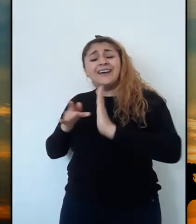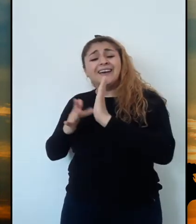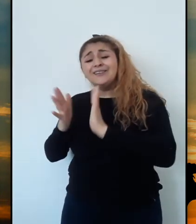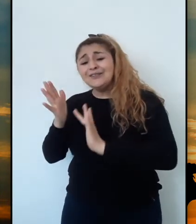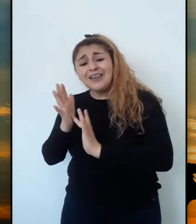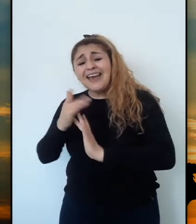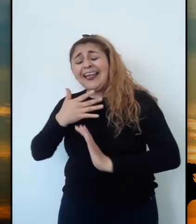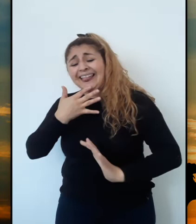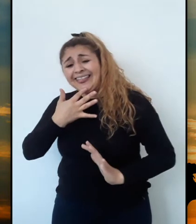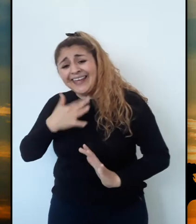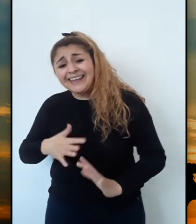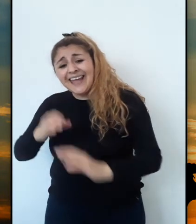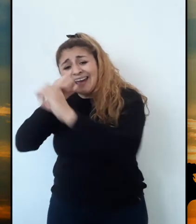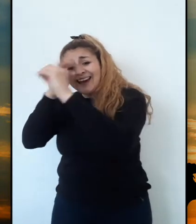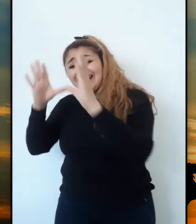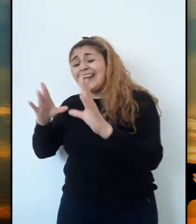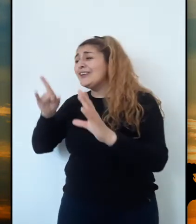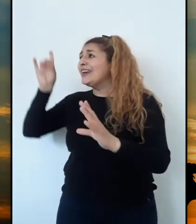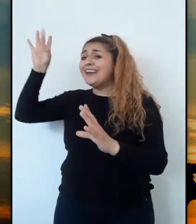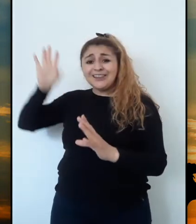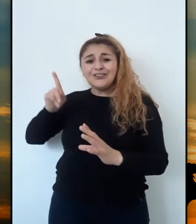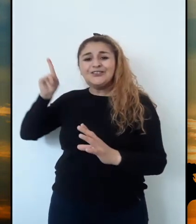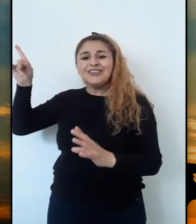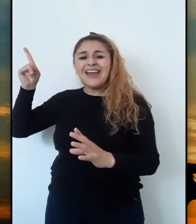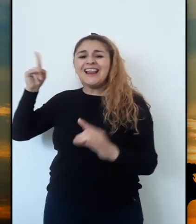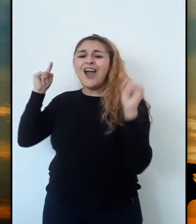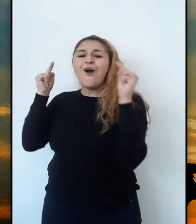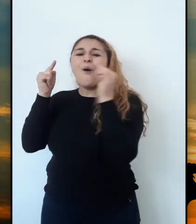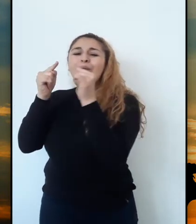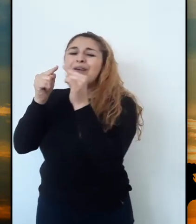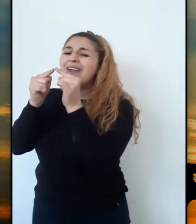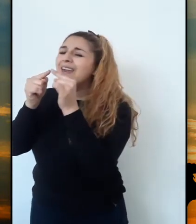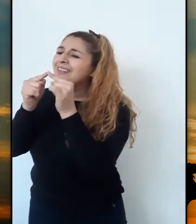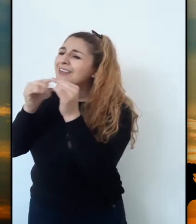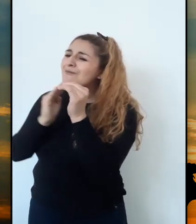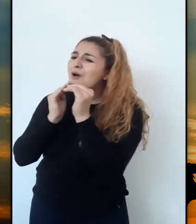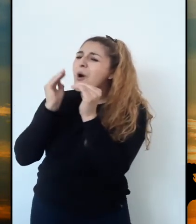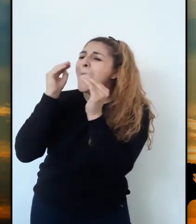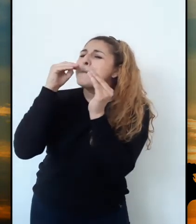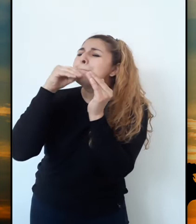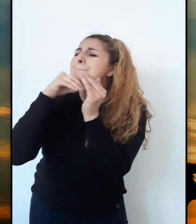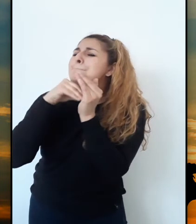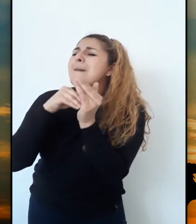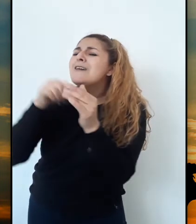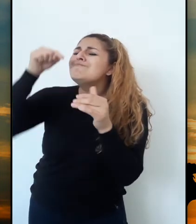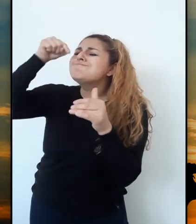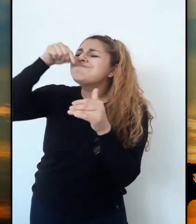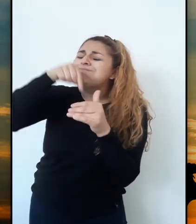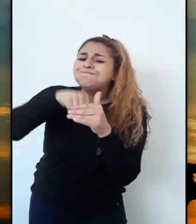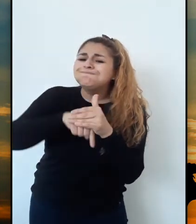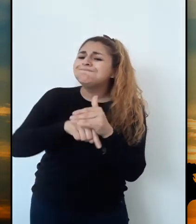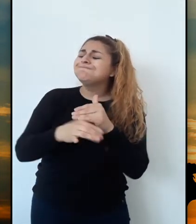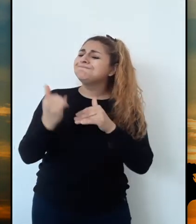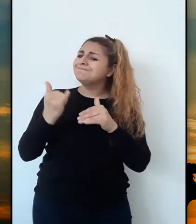tous, sino que lo entregó por todos nosotros. Est-ce que cet acte de justice que Dieu a